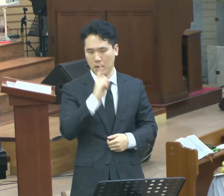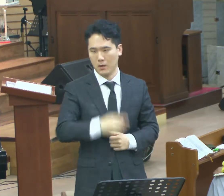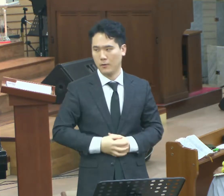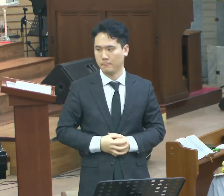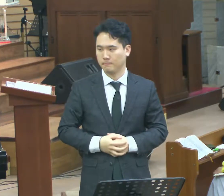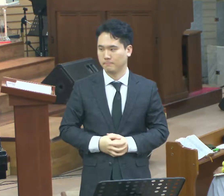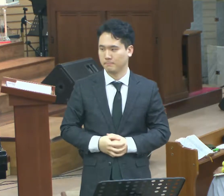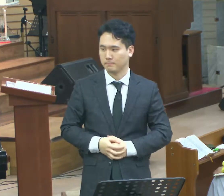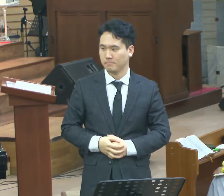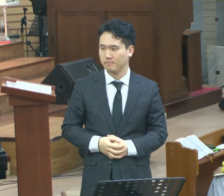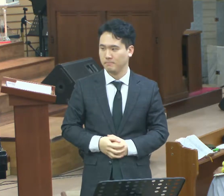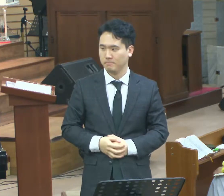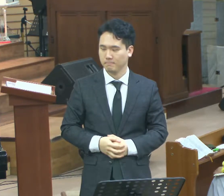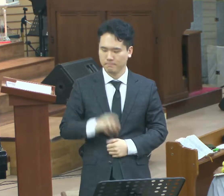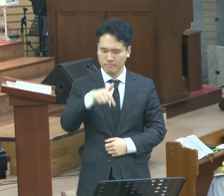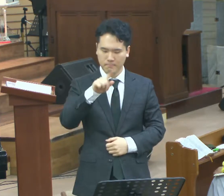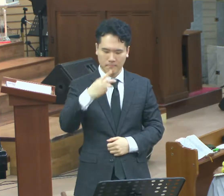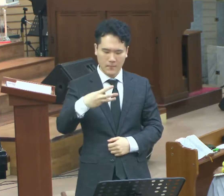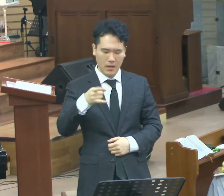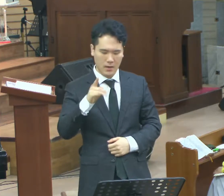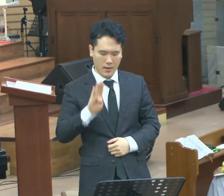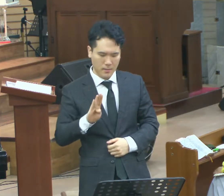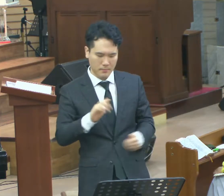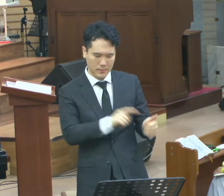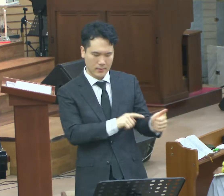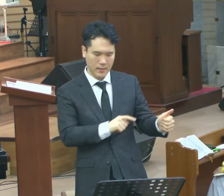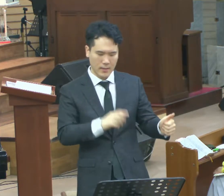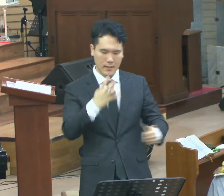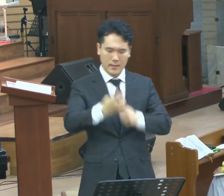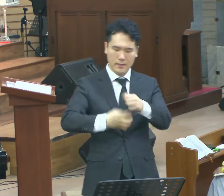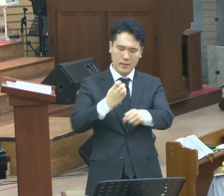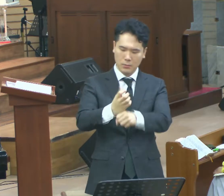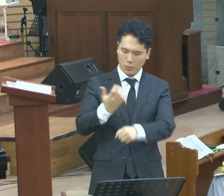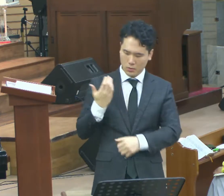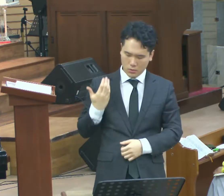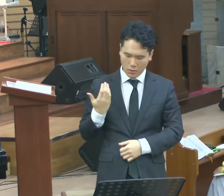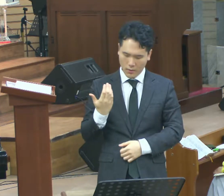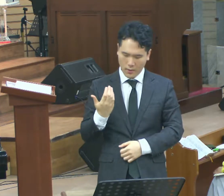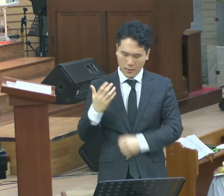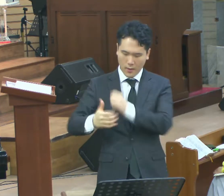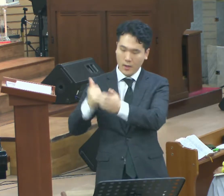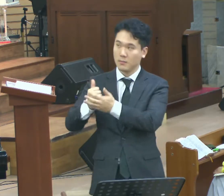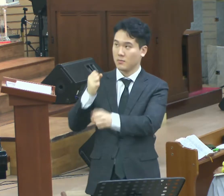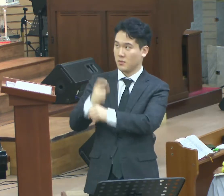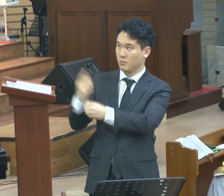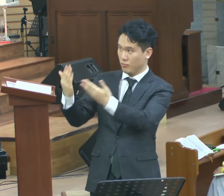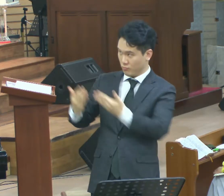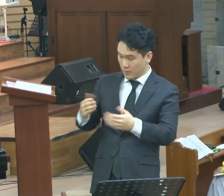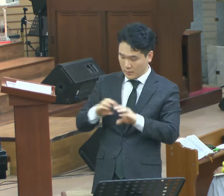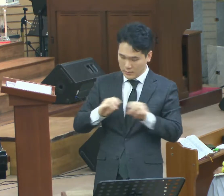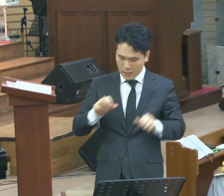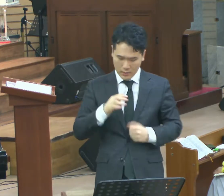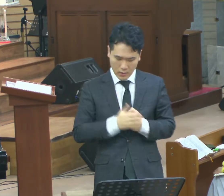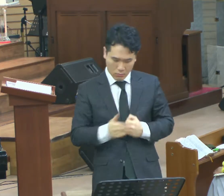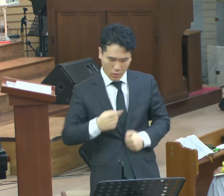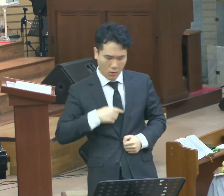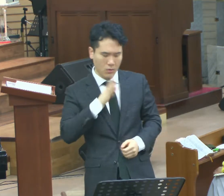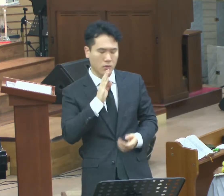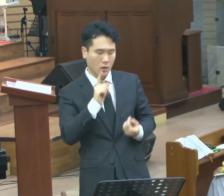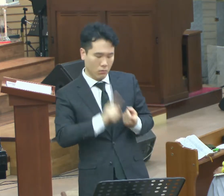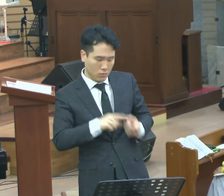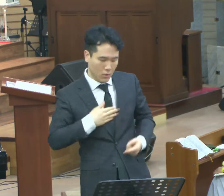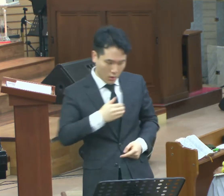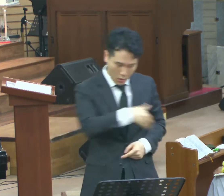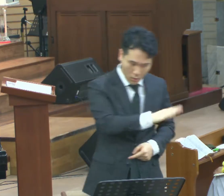갈렙은 45년 전에 하나님이 주신 땅이니까 당연히 내가 올라가야 되고, 제비를 뽑아도